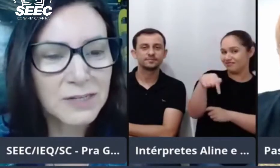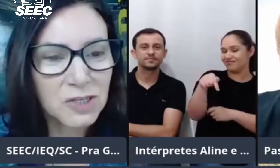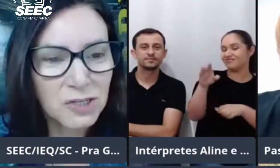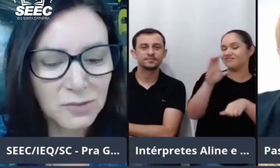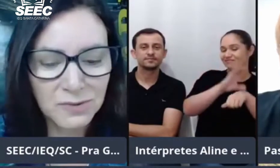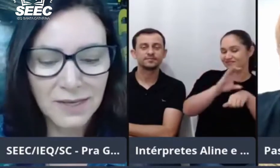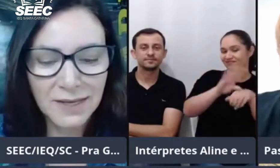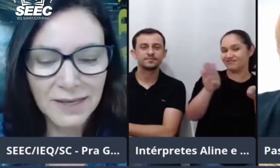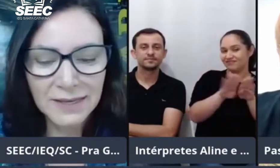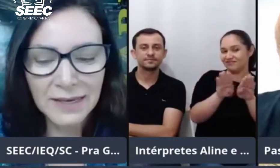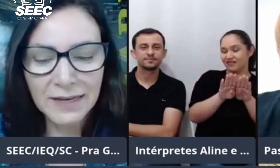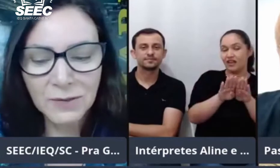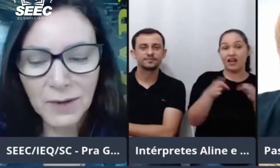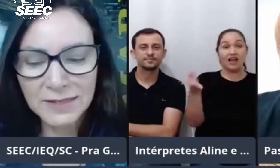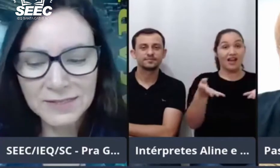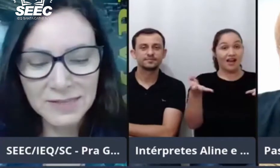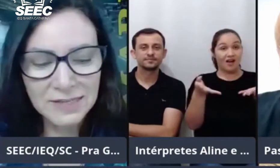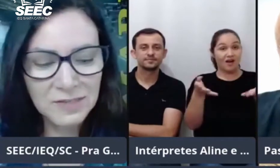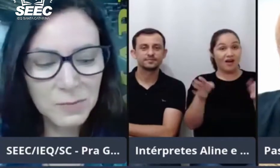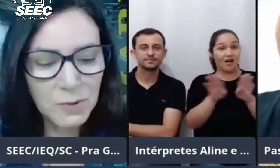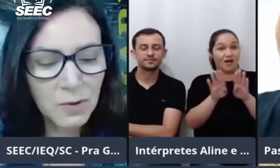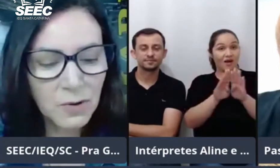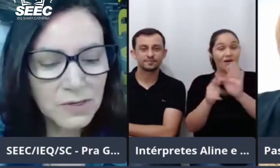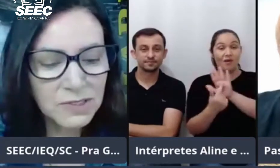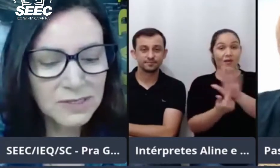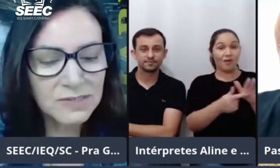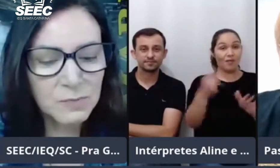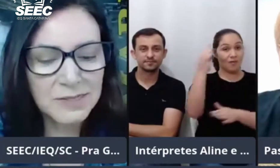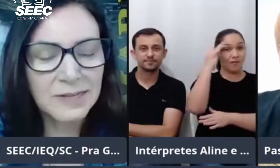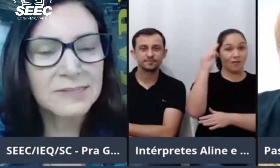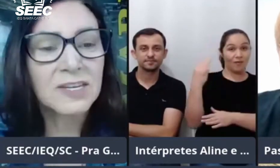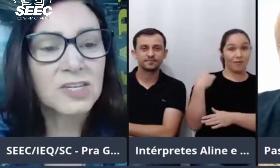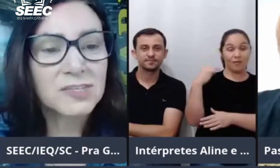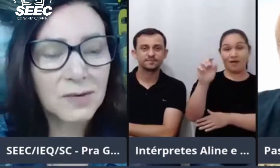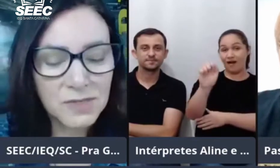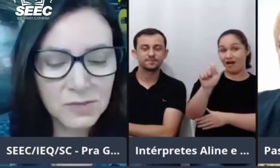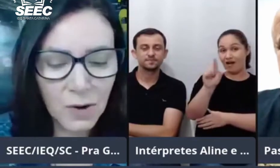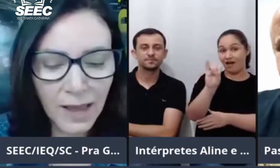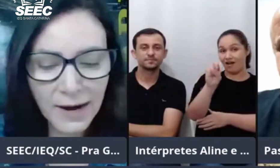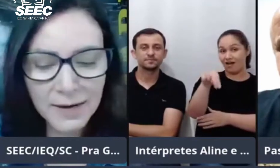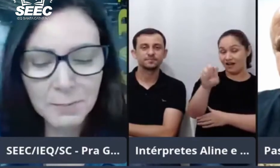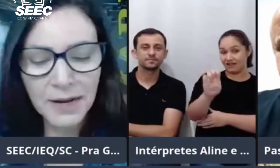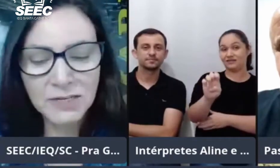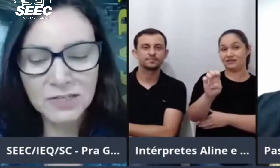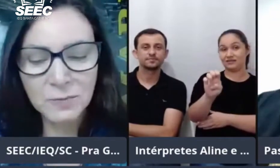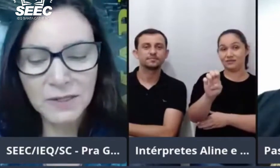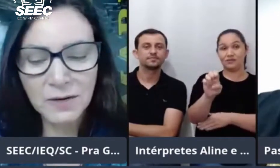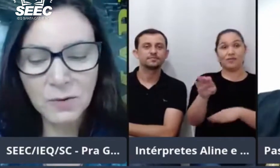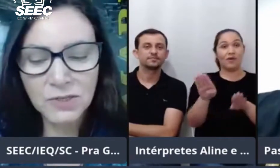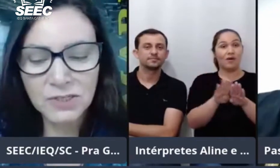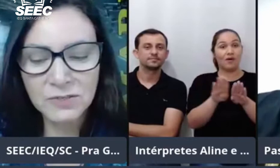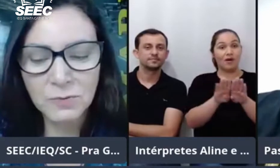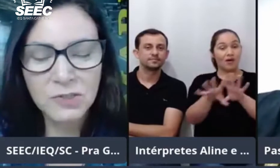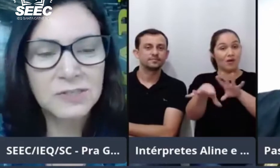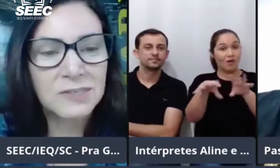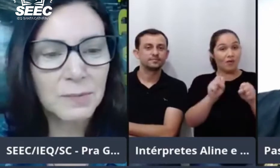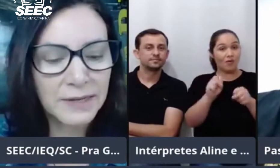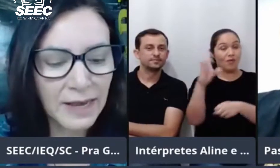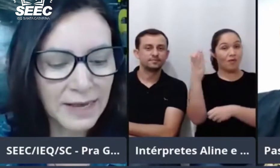Felício Martinho, que é graduada em Ciências Biológicas, especialista em Gestão Escolar, Práticas